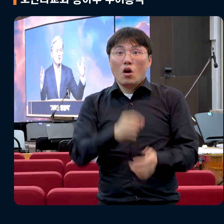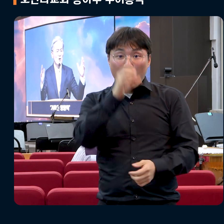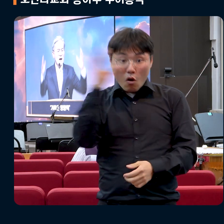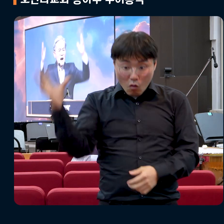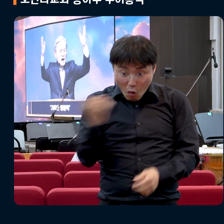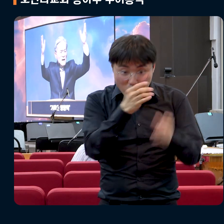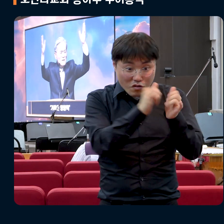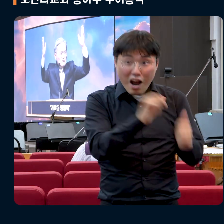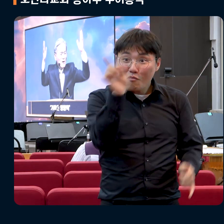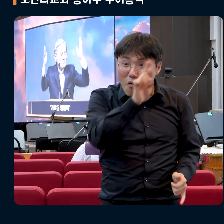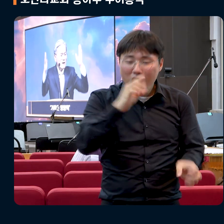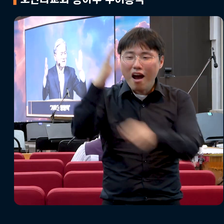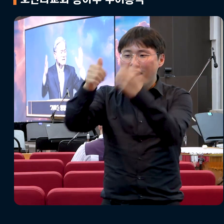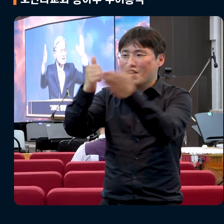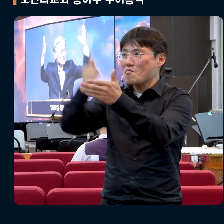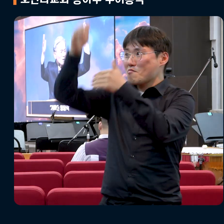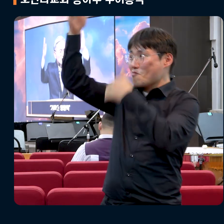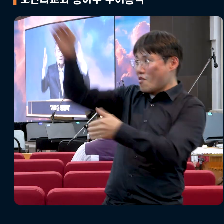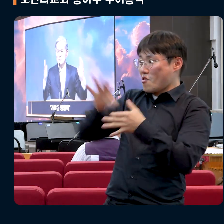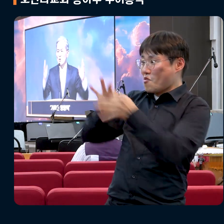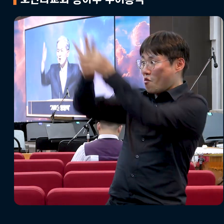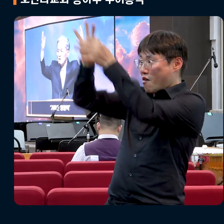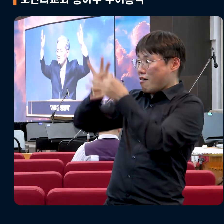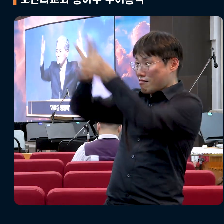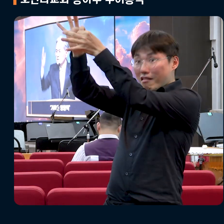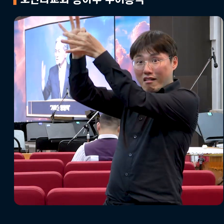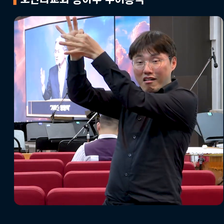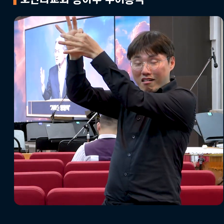거룩한 사람은요, 하나님과의 관계에서만